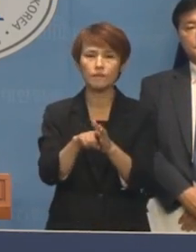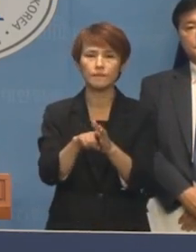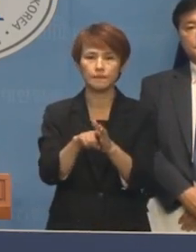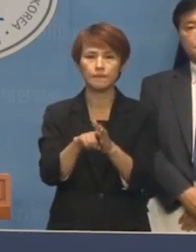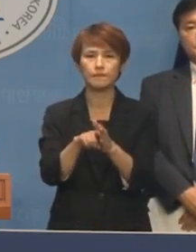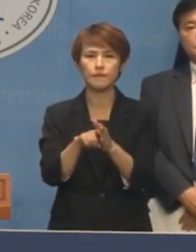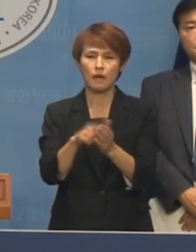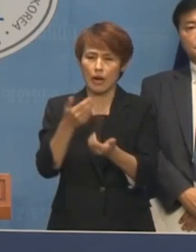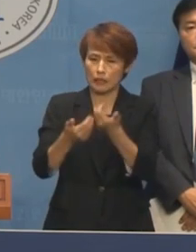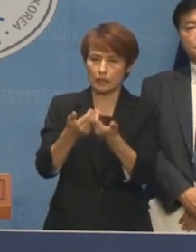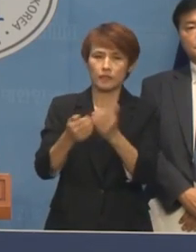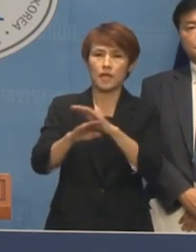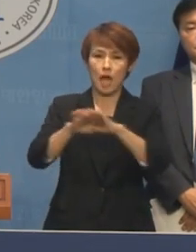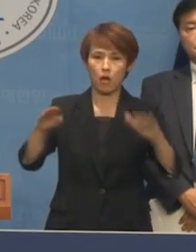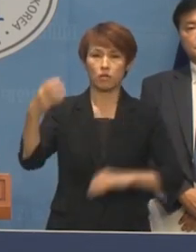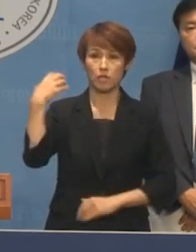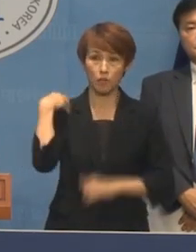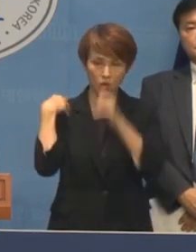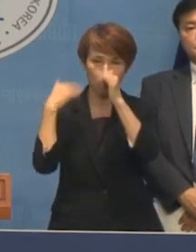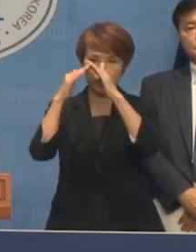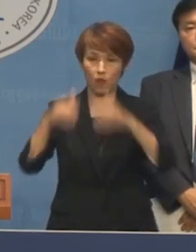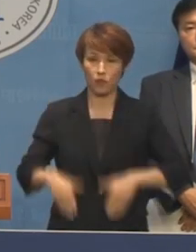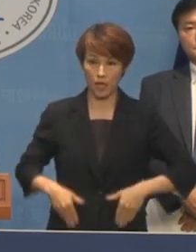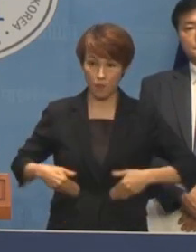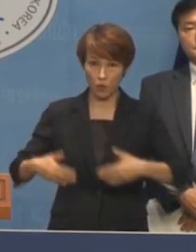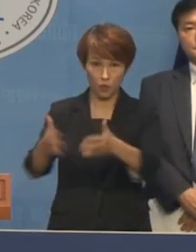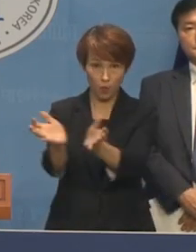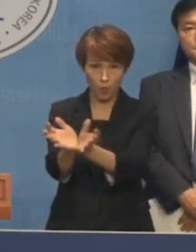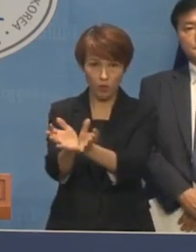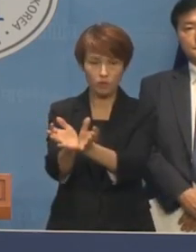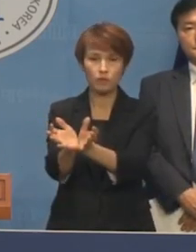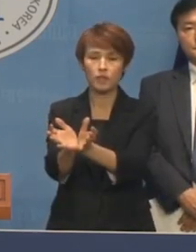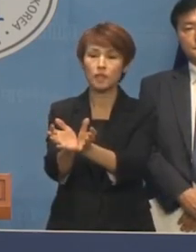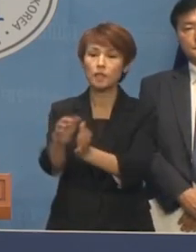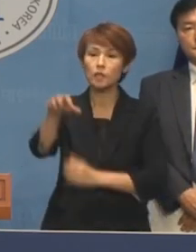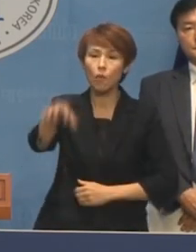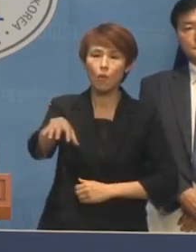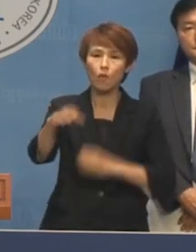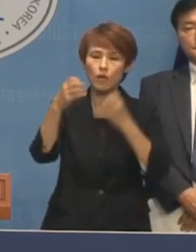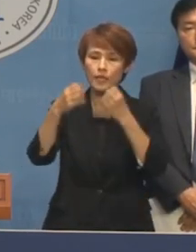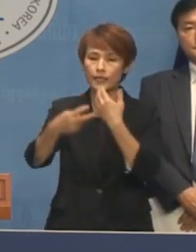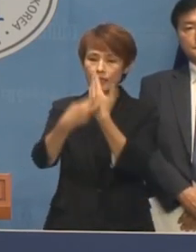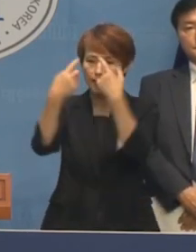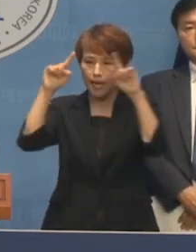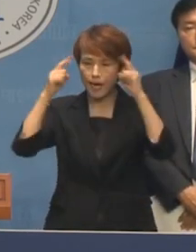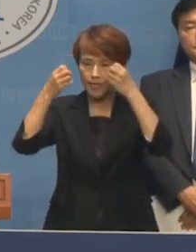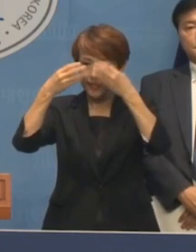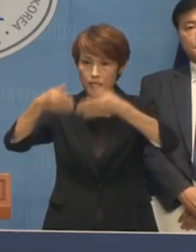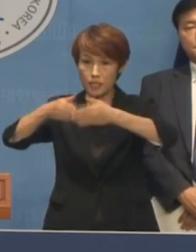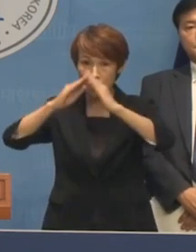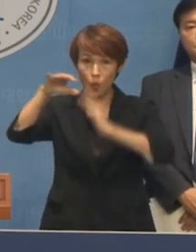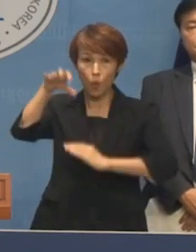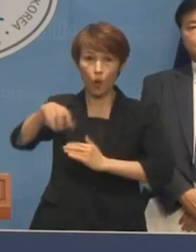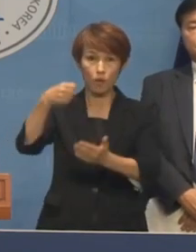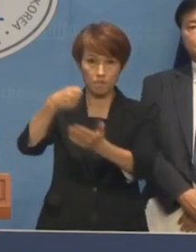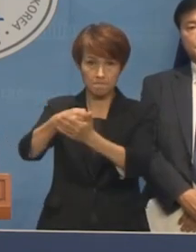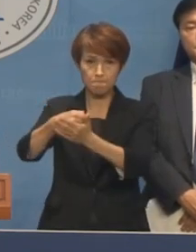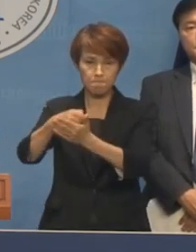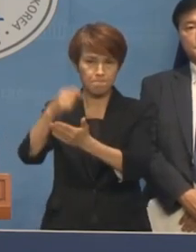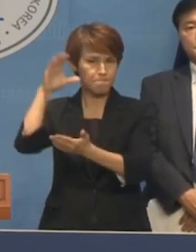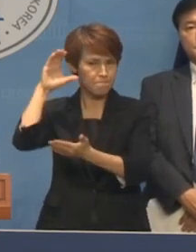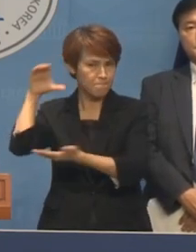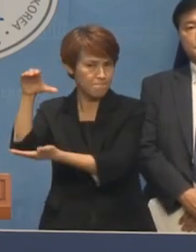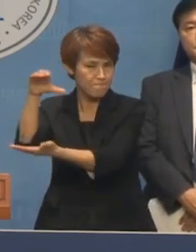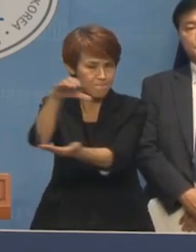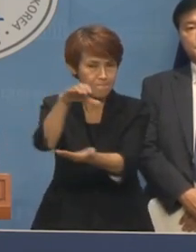조정과 갈등 해결에 책임 있는 전남도는 전남권 의대 신설 지역 선정에 대한 의견을 최대한